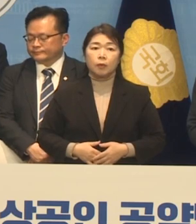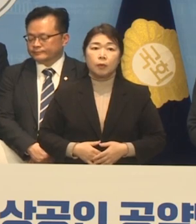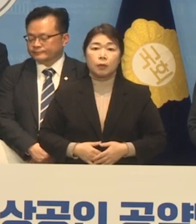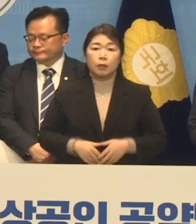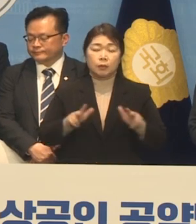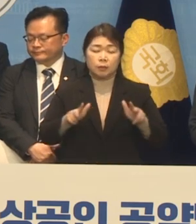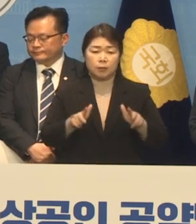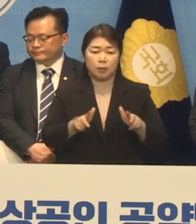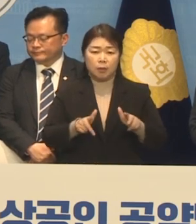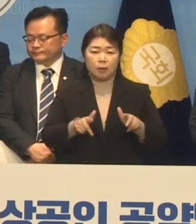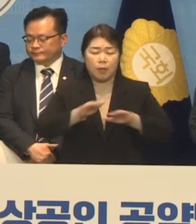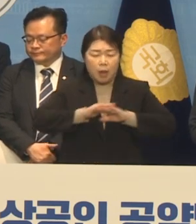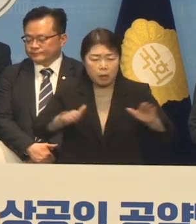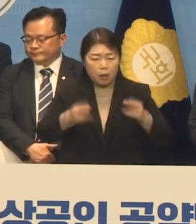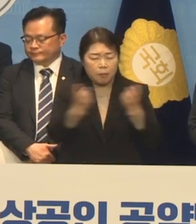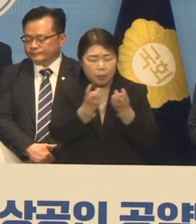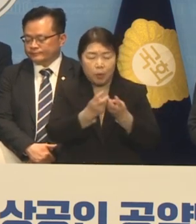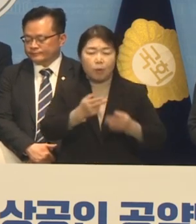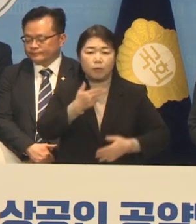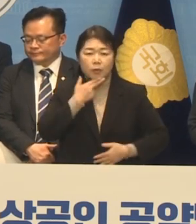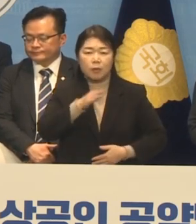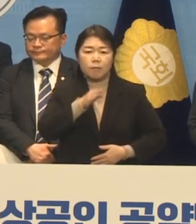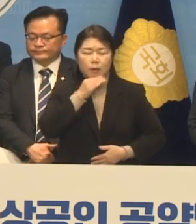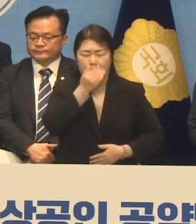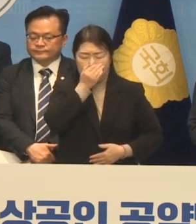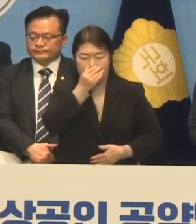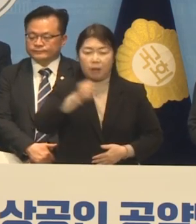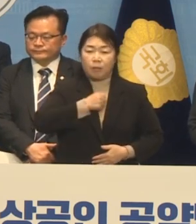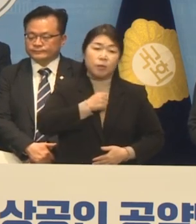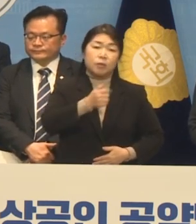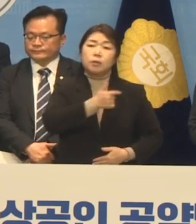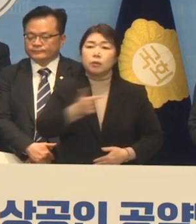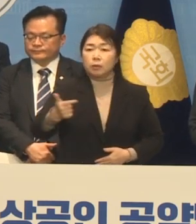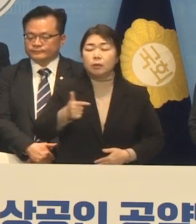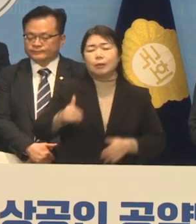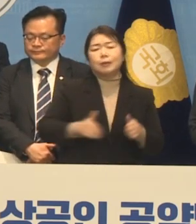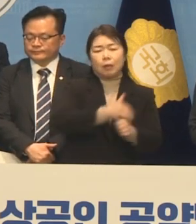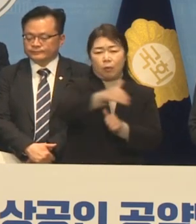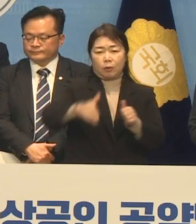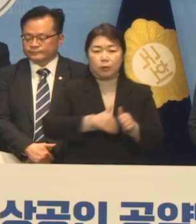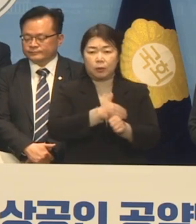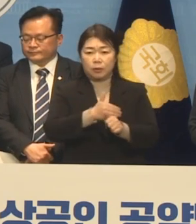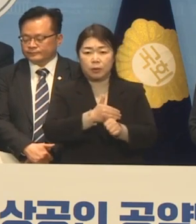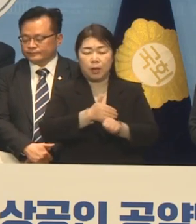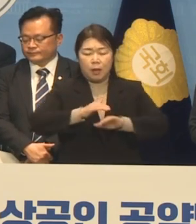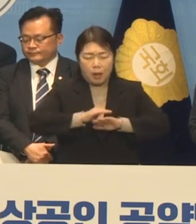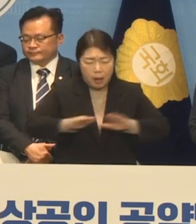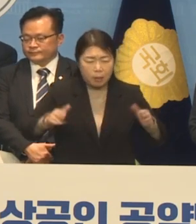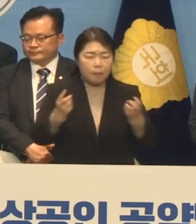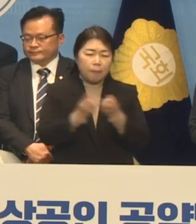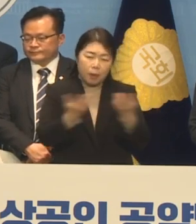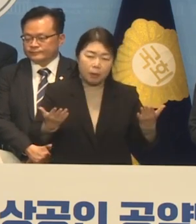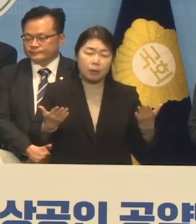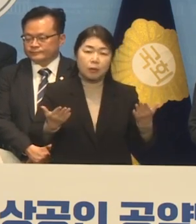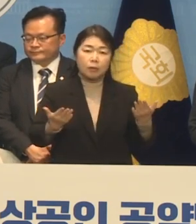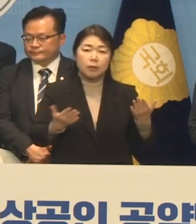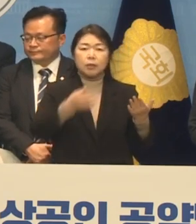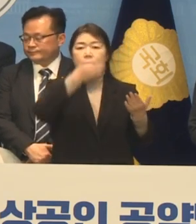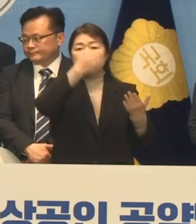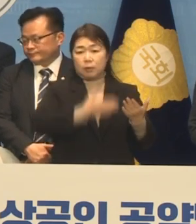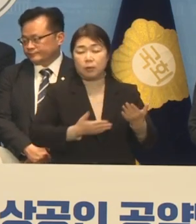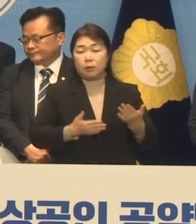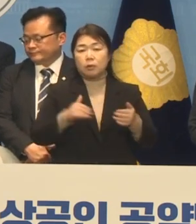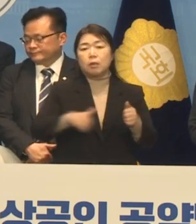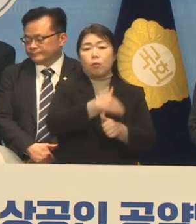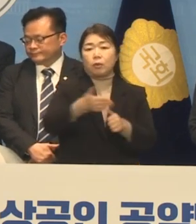꼭꼭 맥히고 옆 좌우가 맥힌 그야말로 협곡에 처해 있는 3년 초과의 입장에 놓여 있습니다. 8가지 대책으로